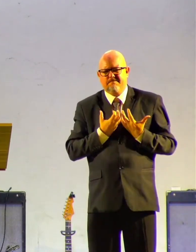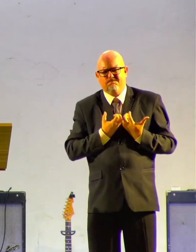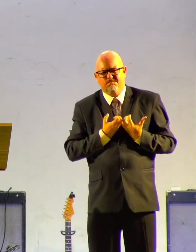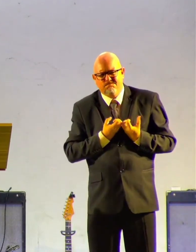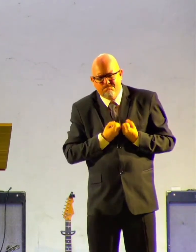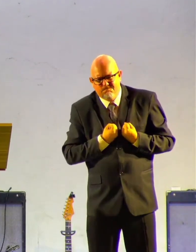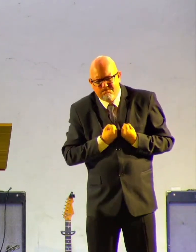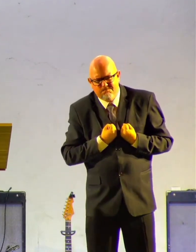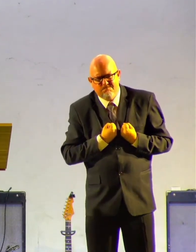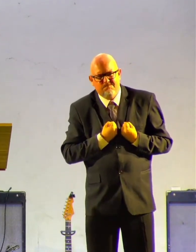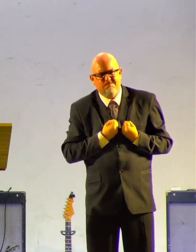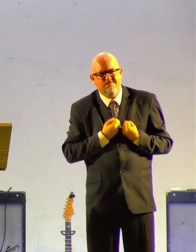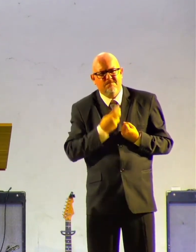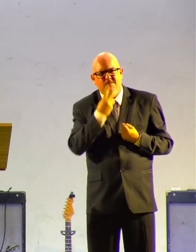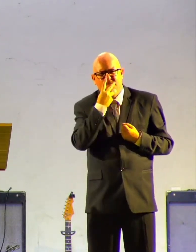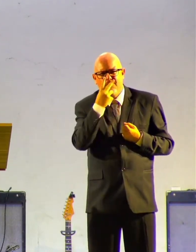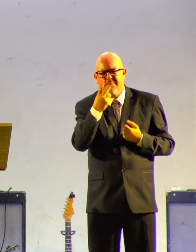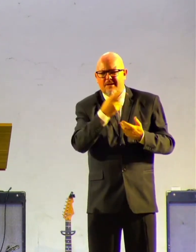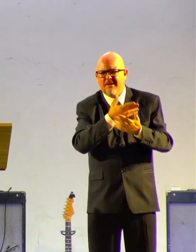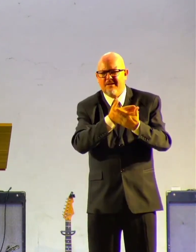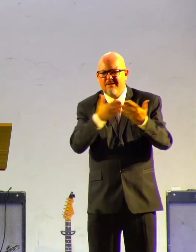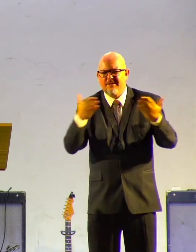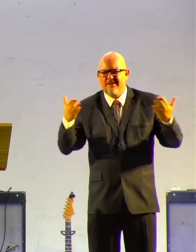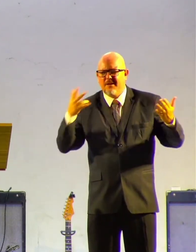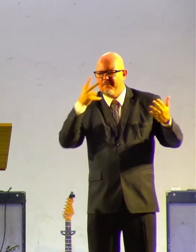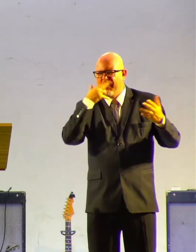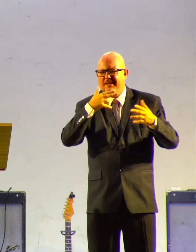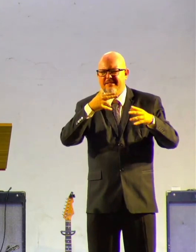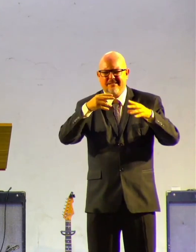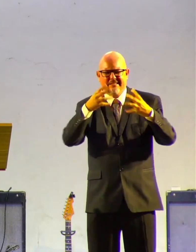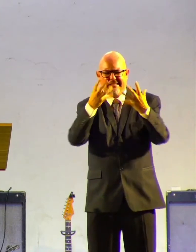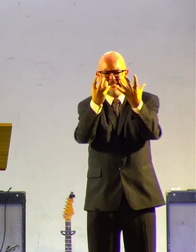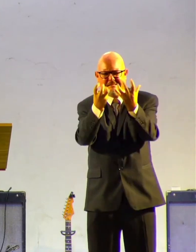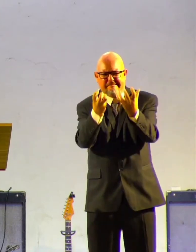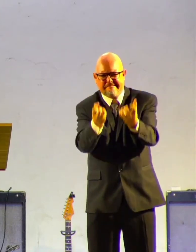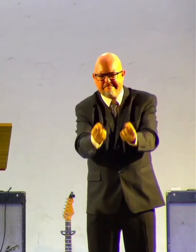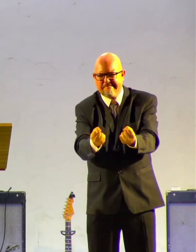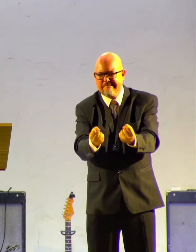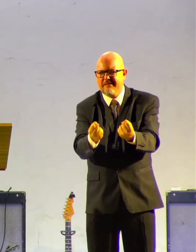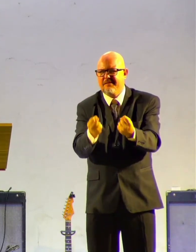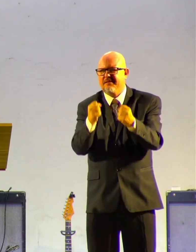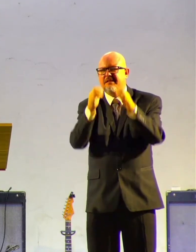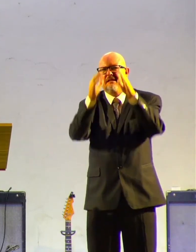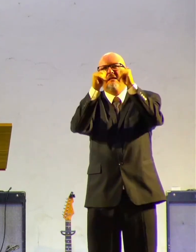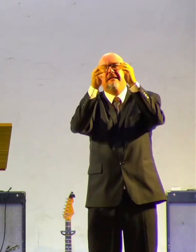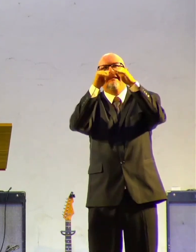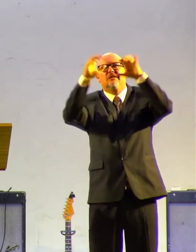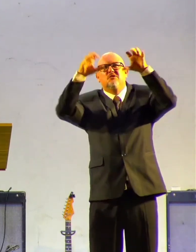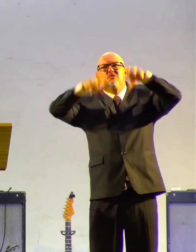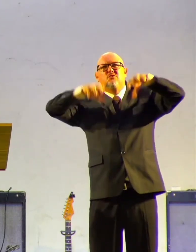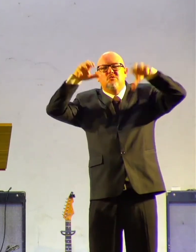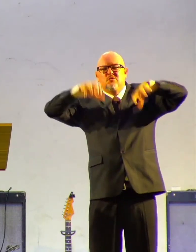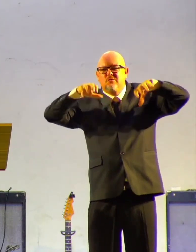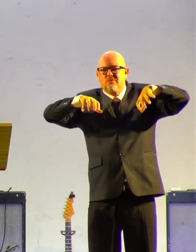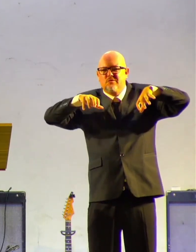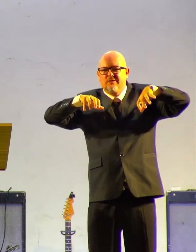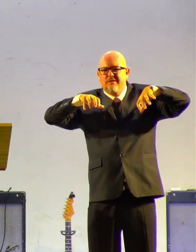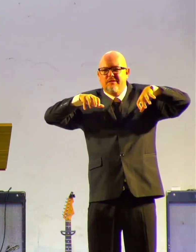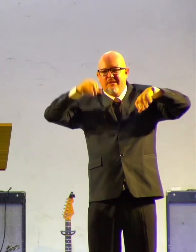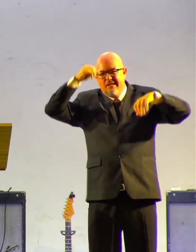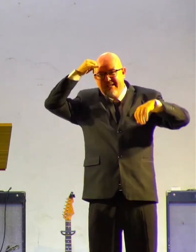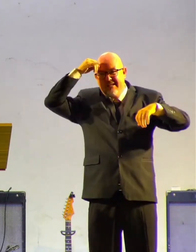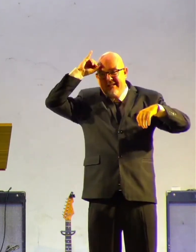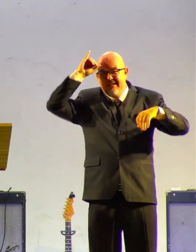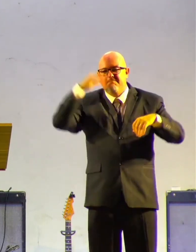aperta, porque a terra está nua, rachada, bramando por chuva, e o gado